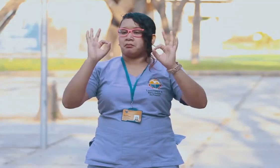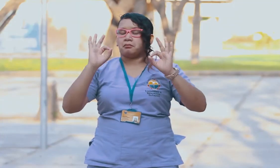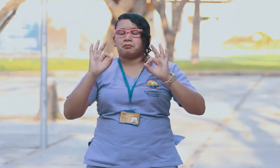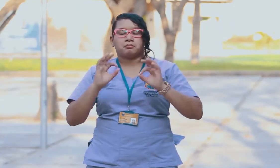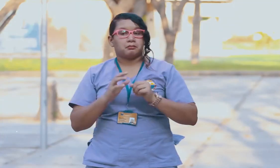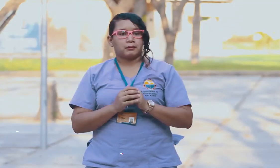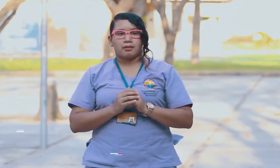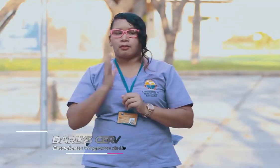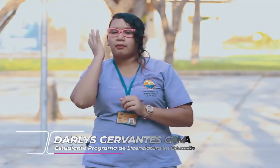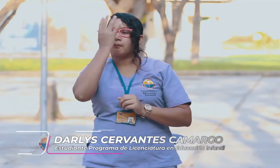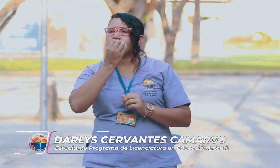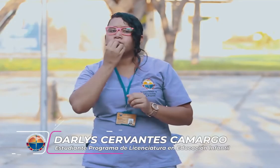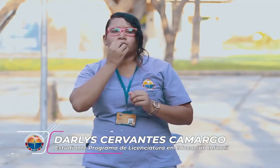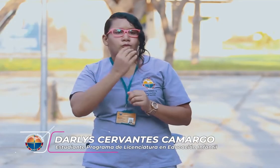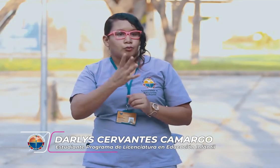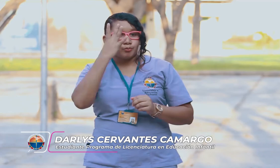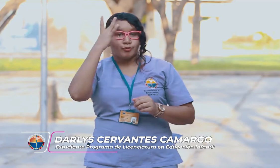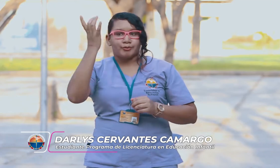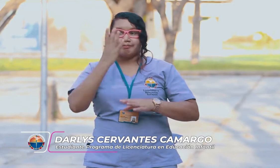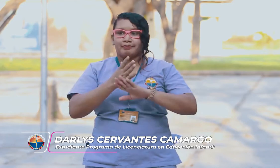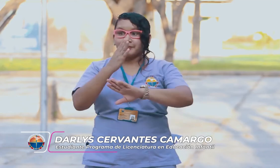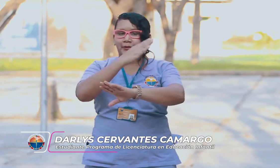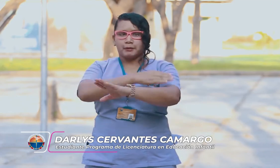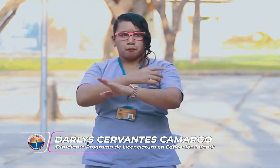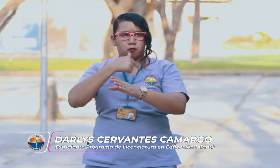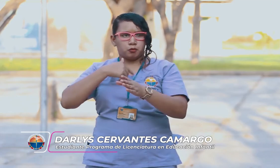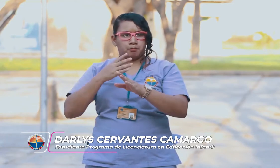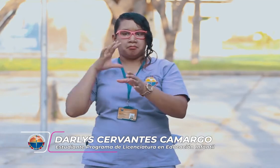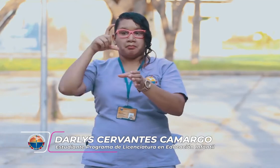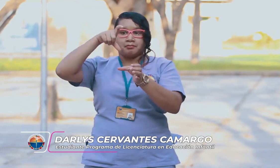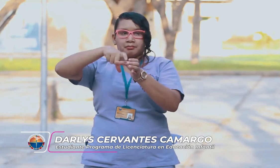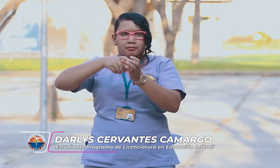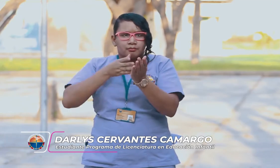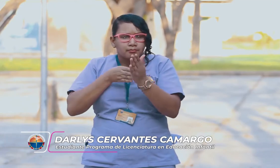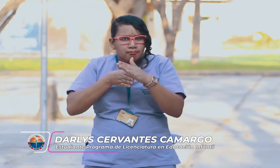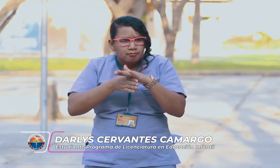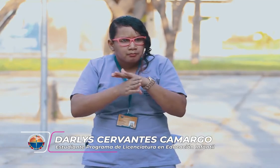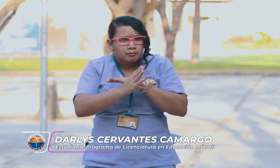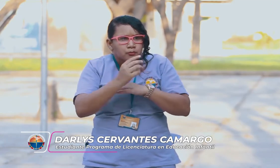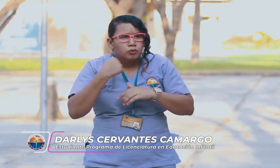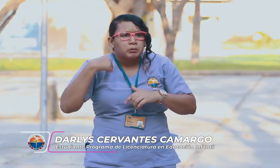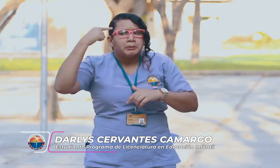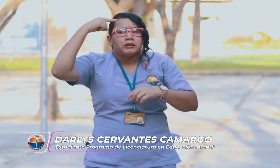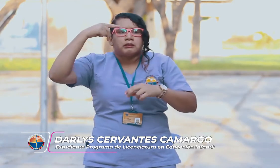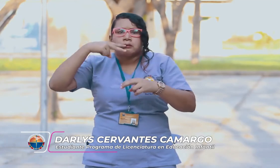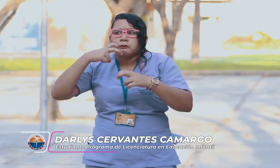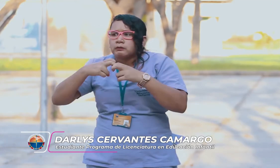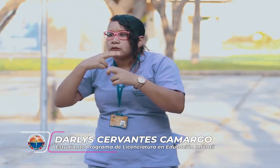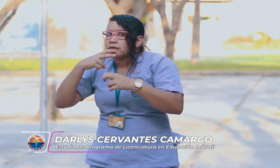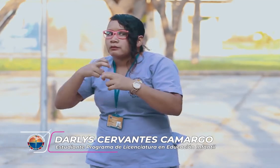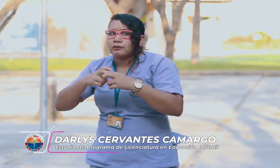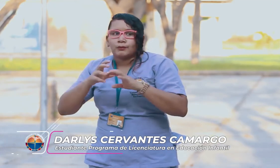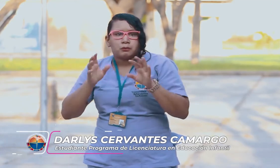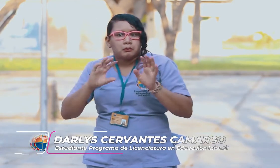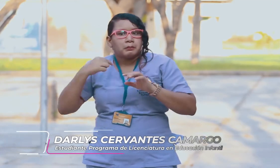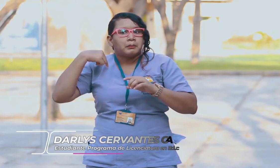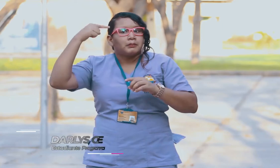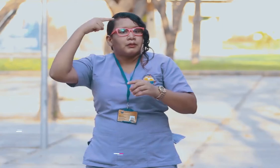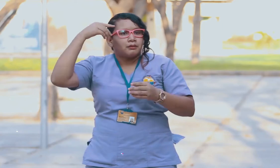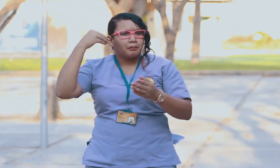en la Universidad del Magdalena, pues excelentes. La verdad es muy bonito todo lo que se vive aquí dentro de la universidad. Te